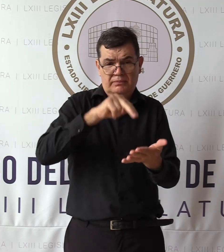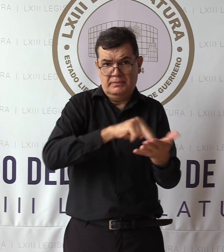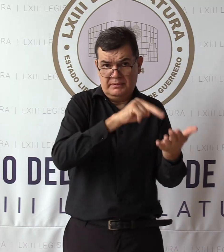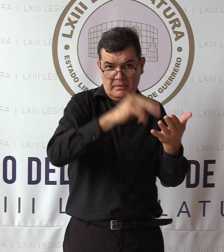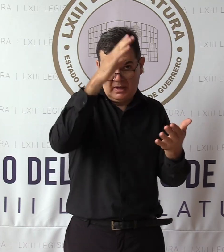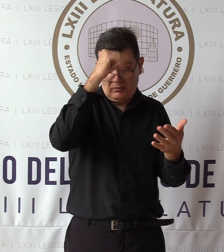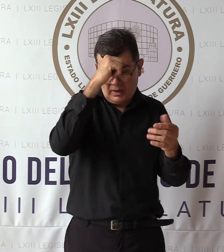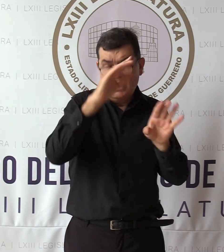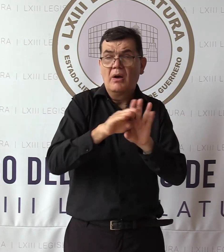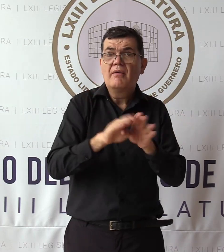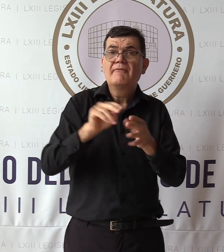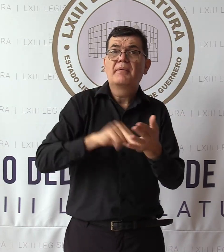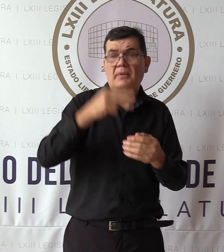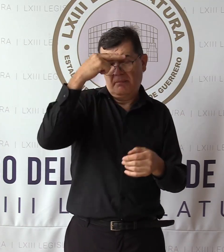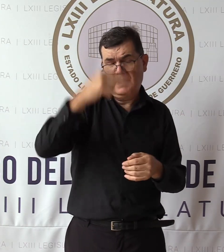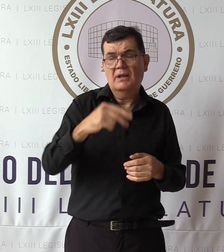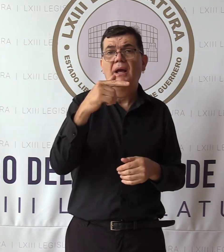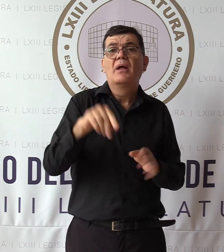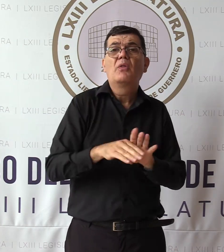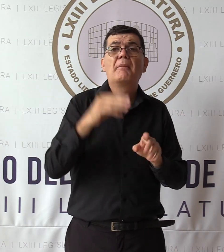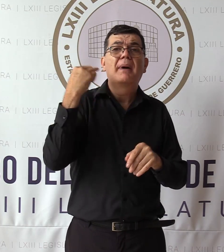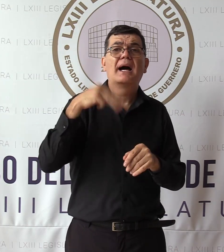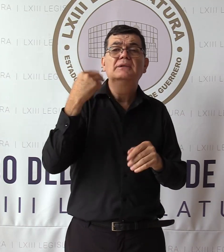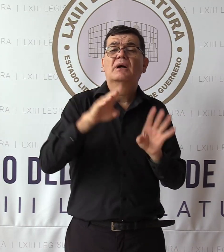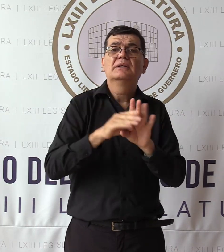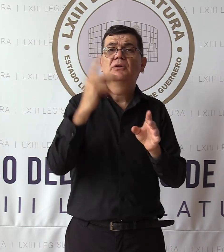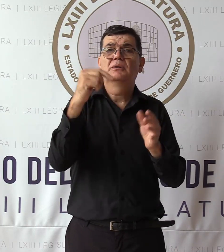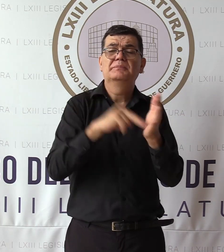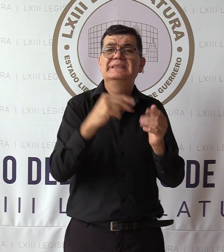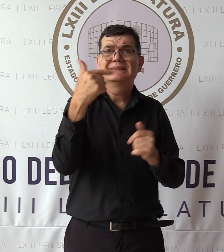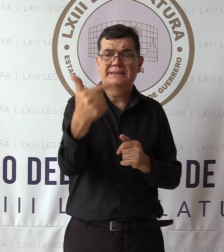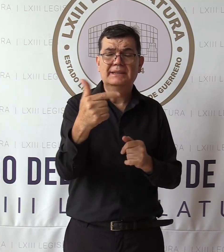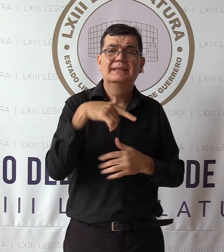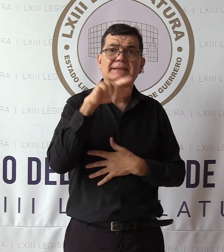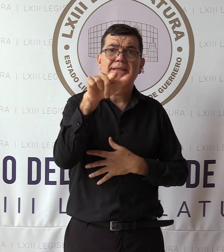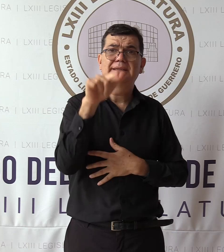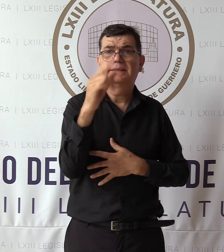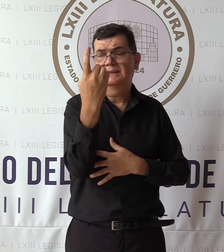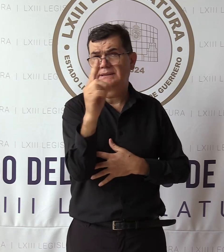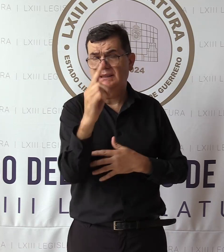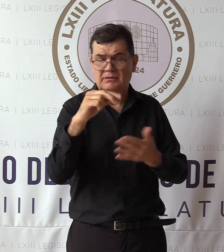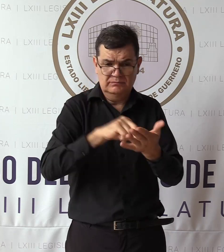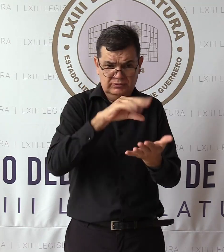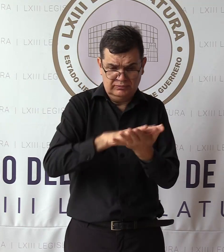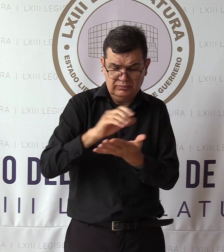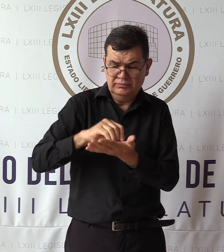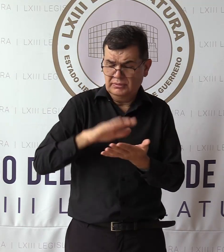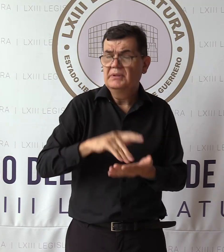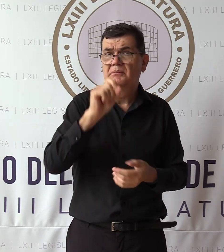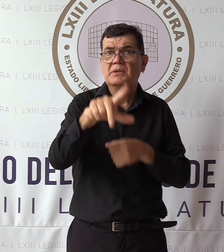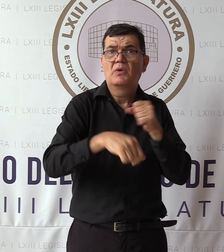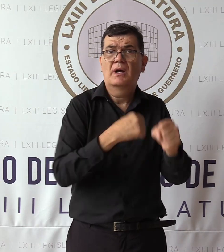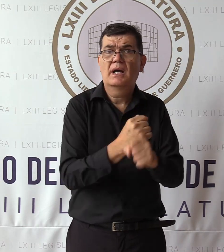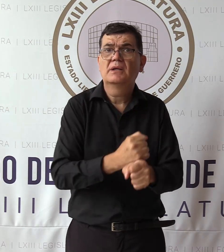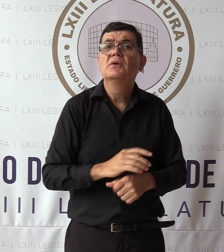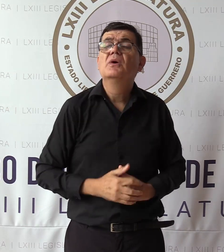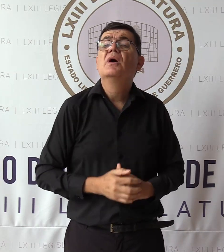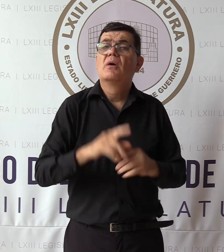de 2007 y ratificó su adhesión el 17 de diciembre de ese mismo año. Al ratificar la